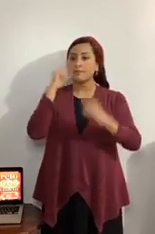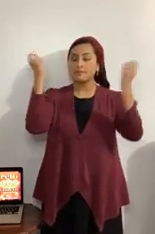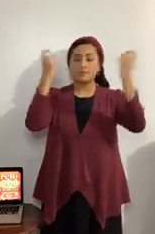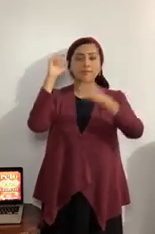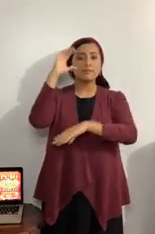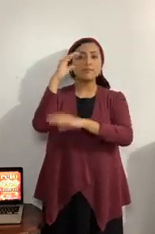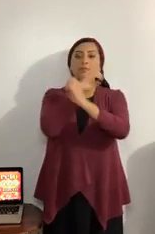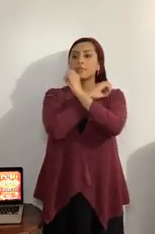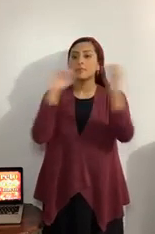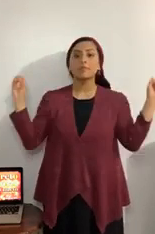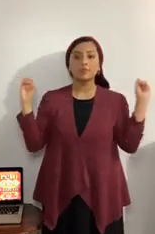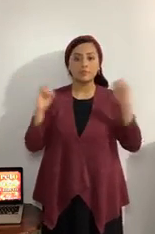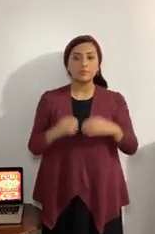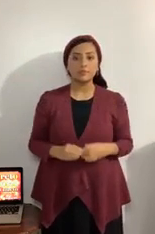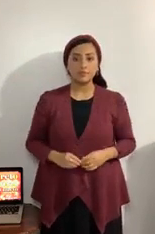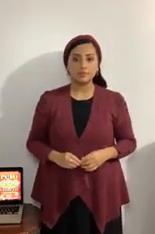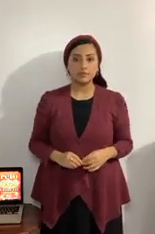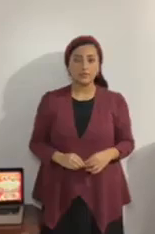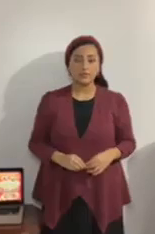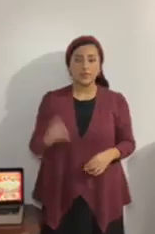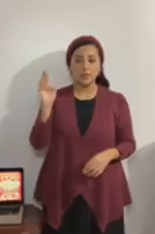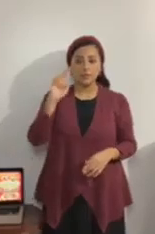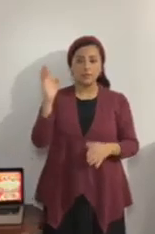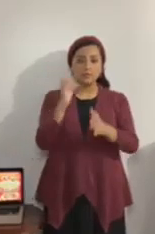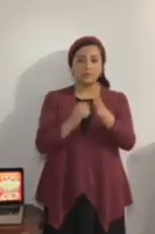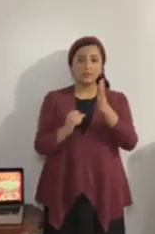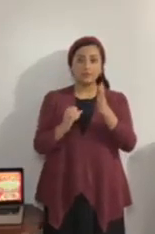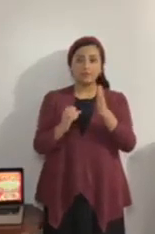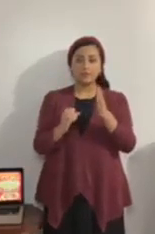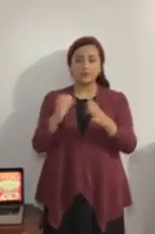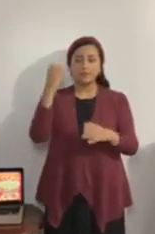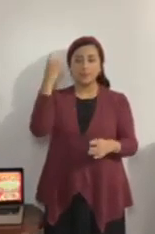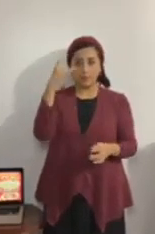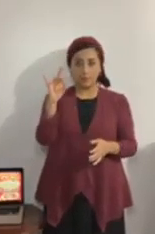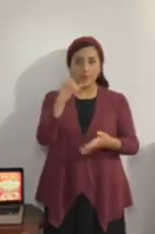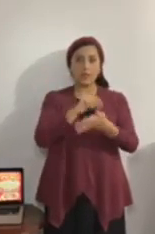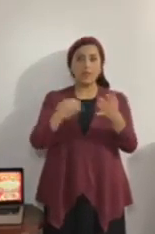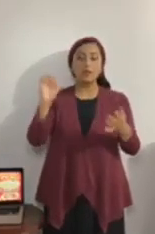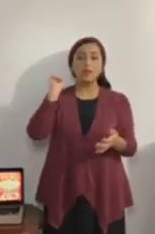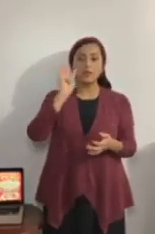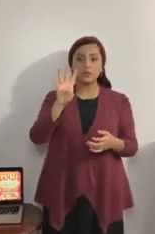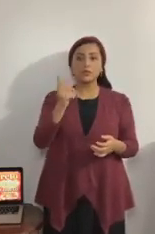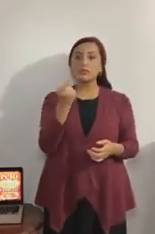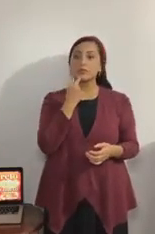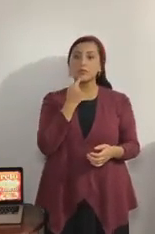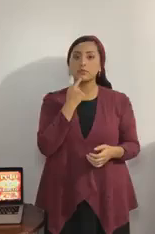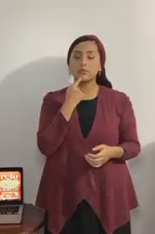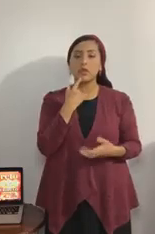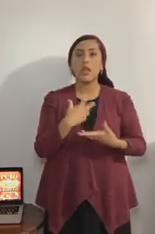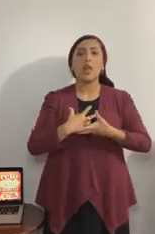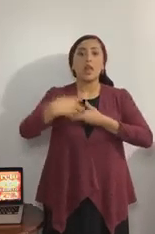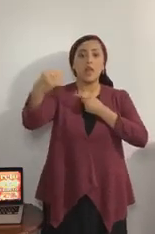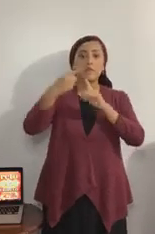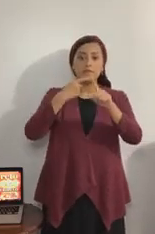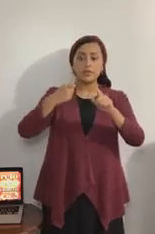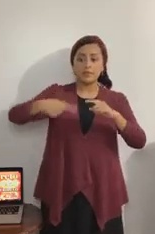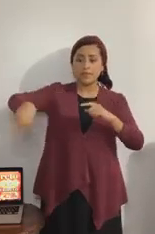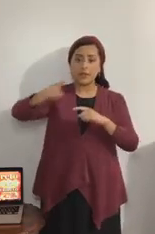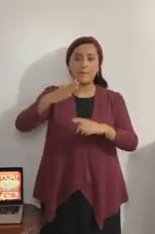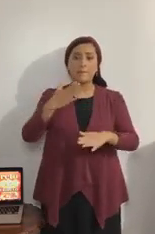diablo. Entonces en Apocalipsis, vuelvo a repetir, 18, verso 4, dice: salid de en medio de ella, pueblo